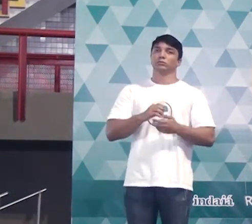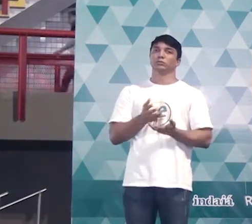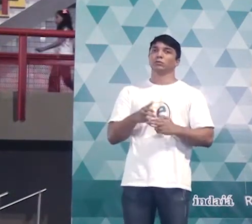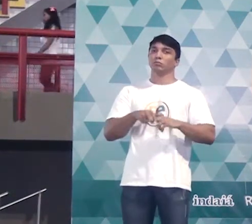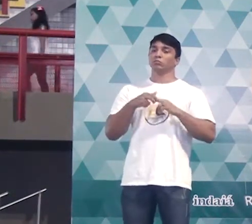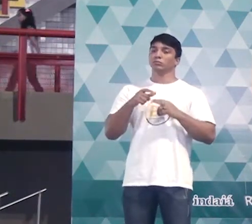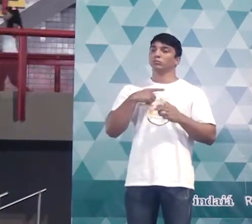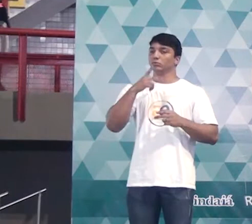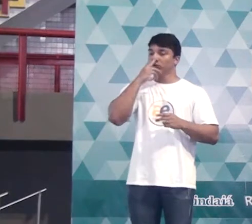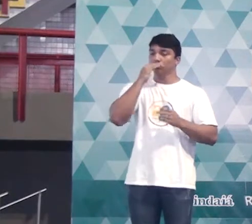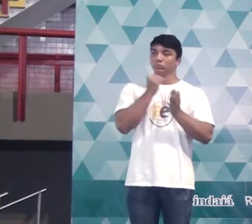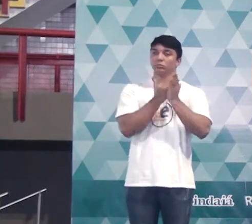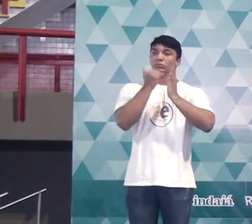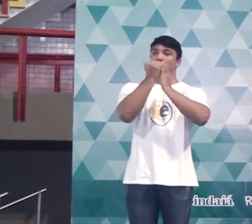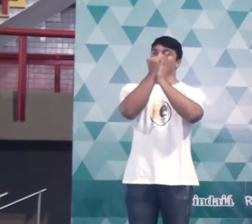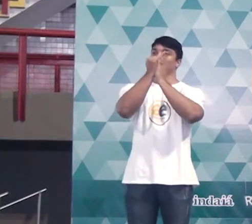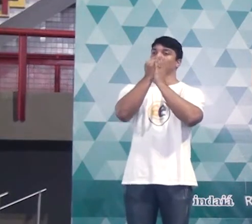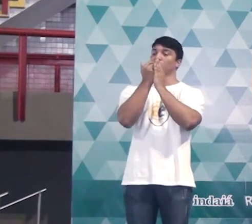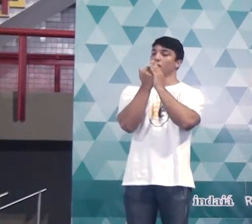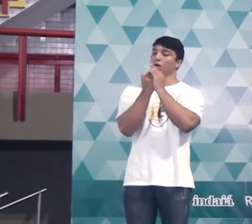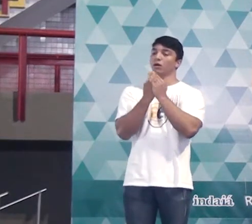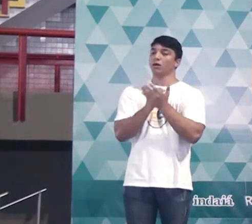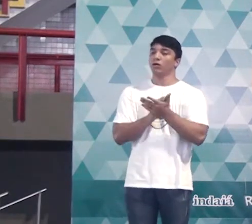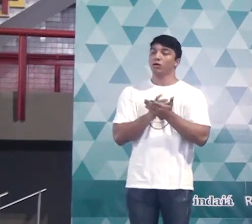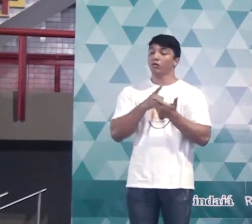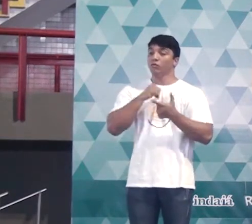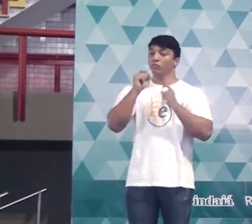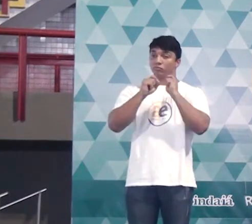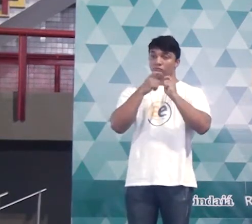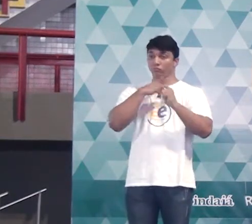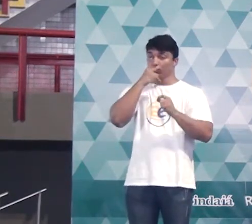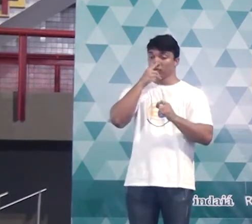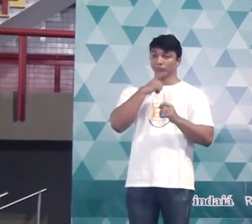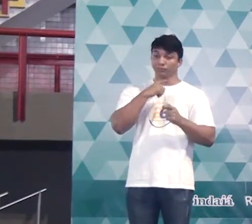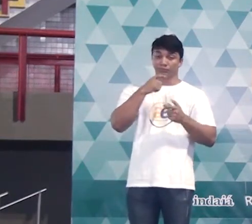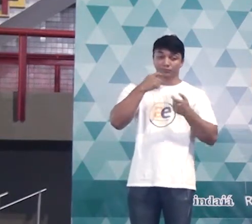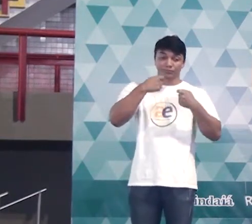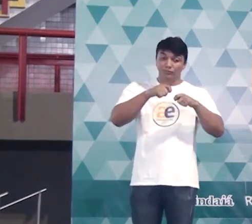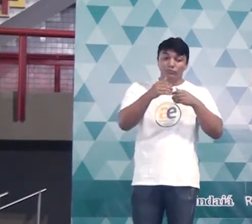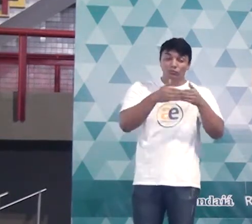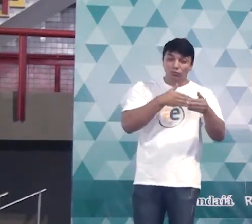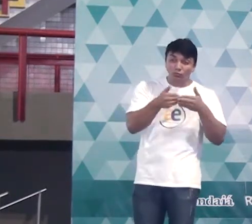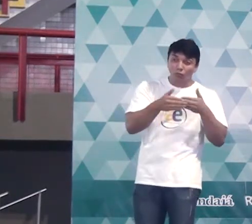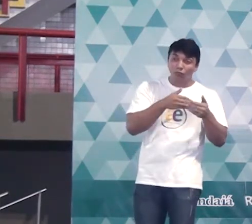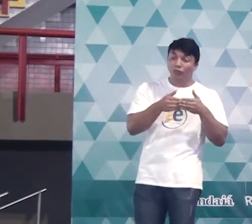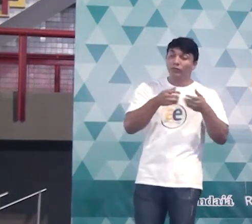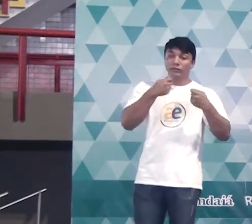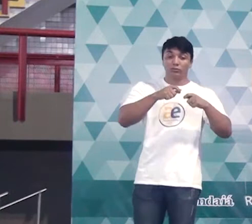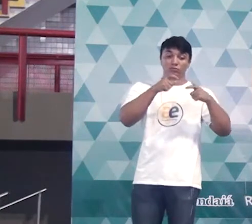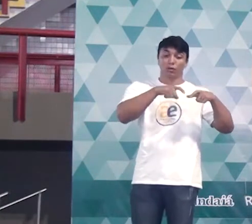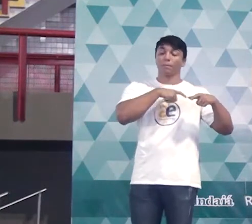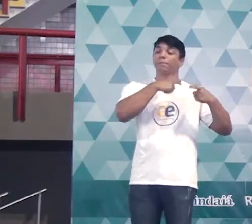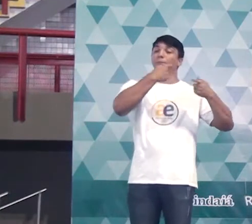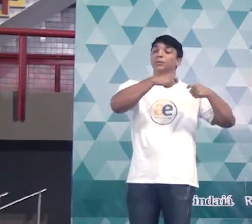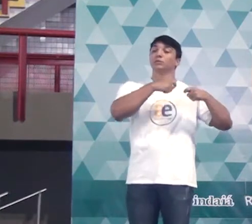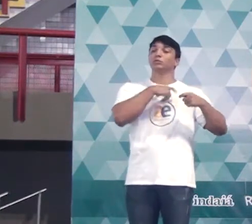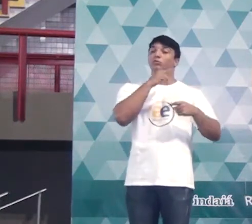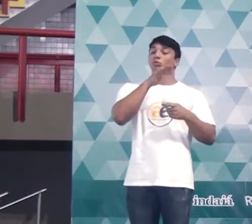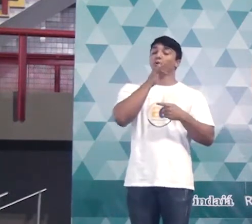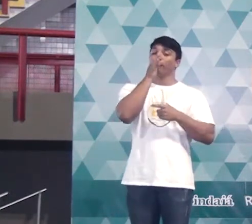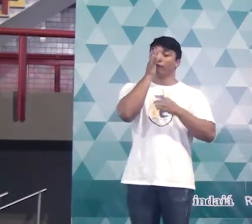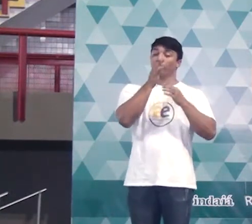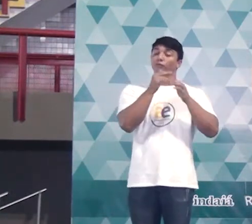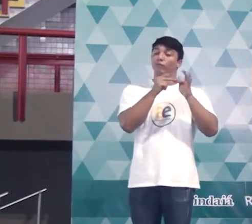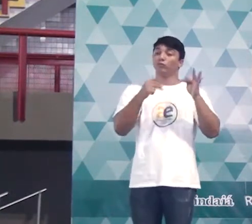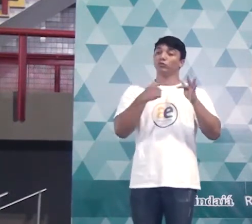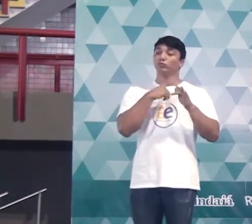mais alta que seja a árvore, e por mais frutos que essa árvore dê, não existe fruto